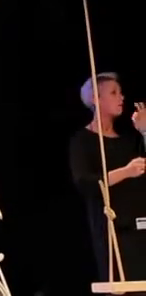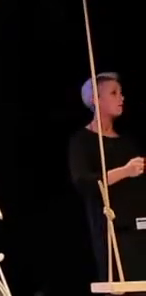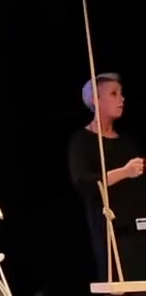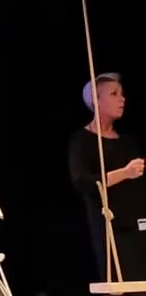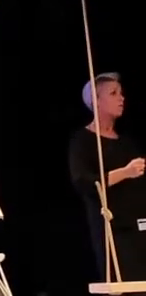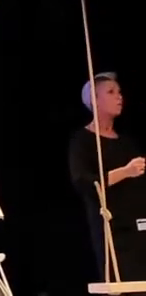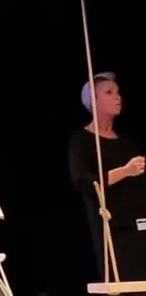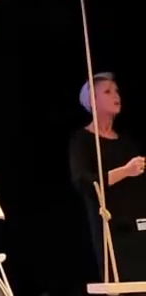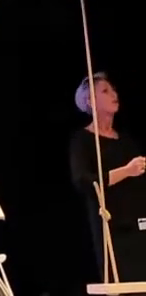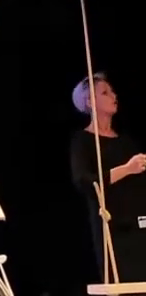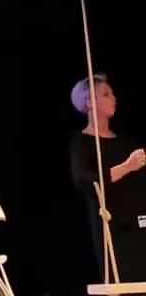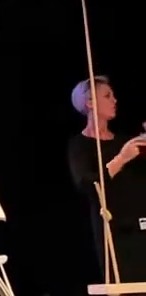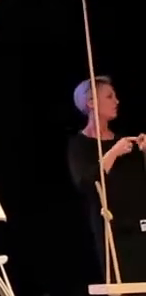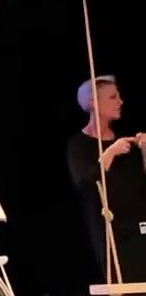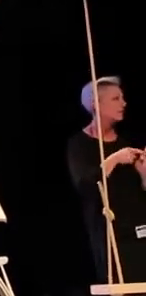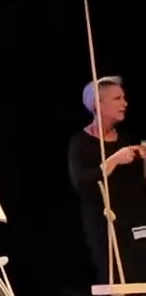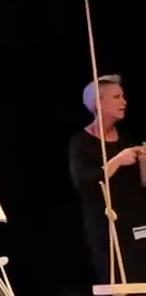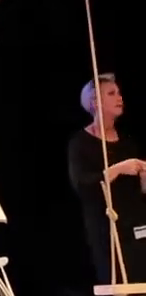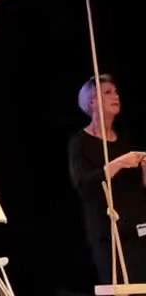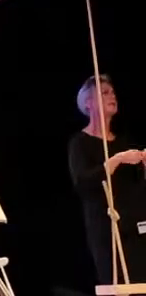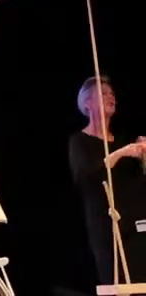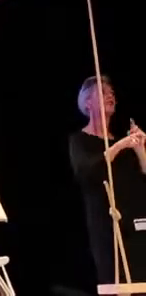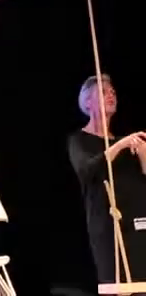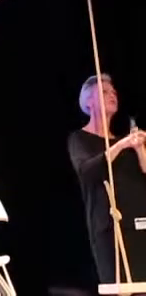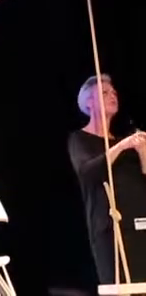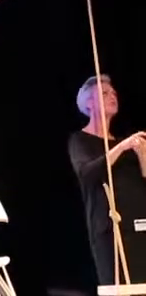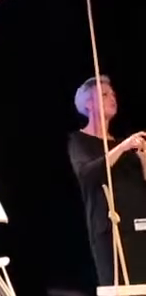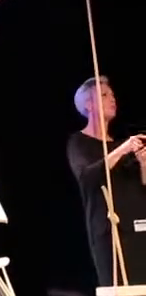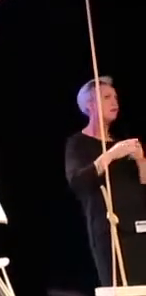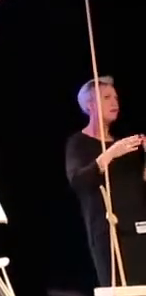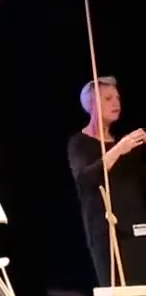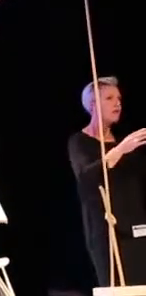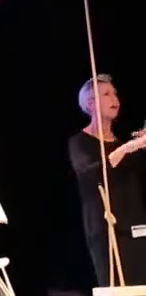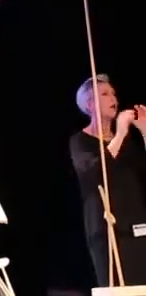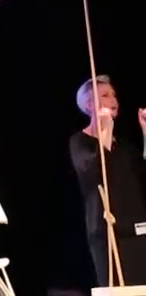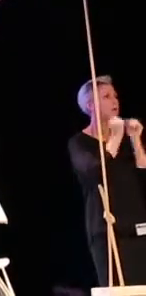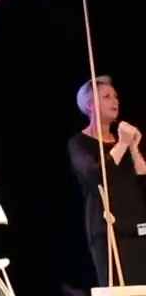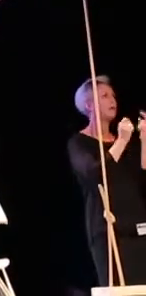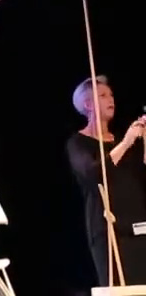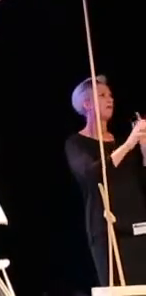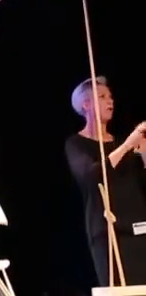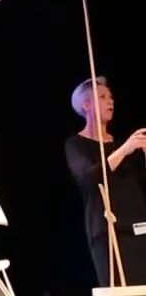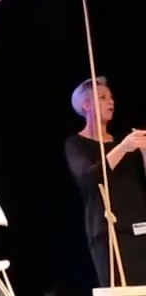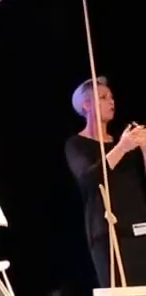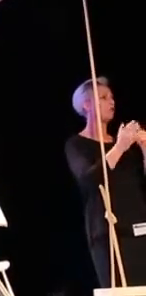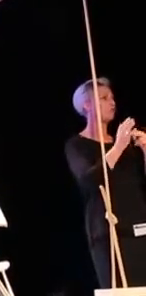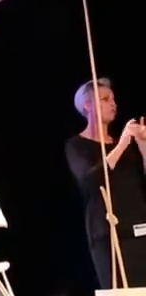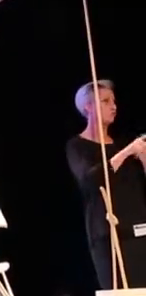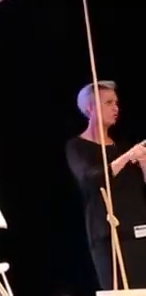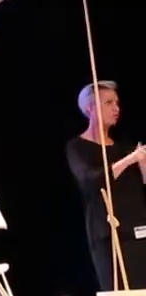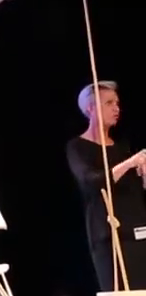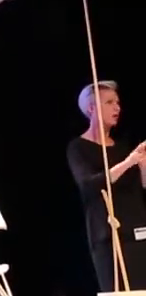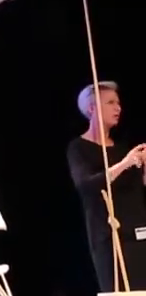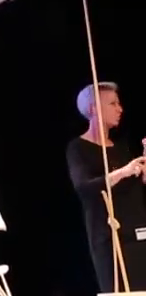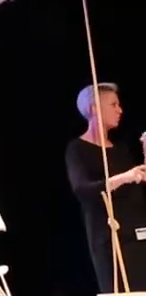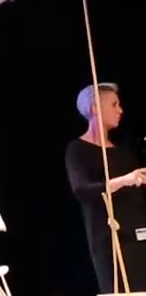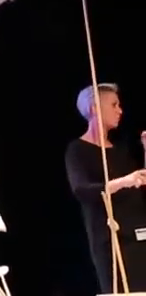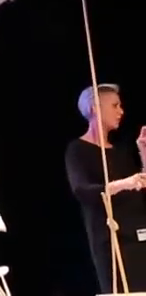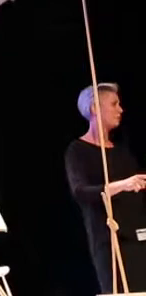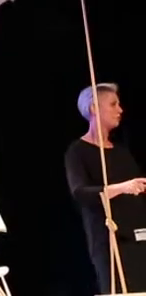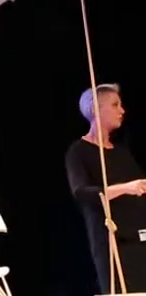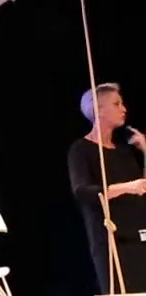teknik, cykelinfrastruktur. Och som Benny sa så kommer den andra Benny Andersson och Frida Hyvönen